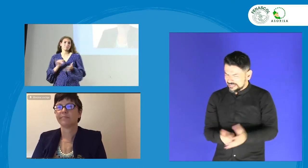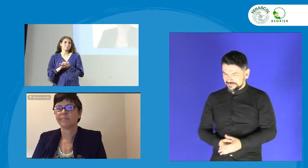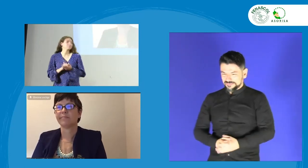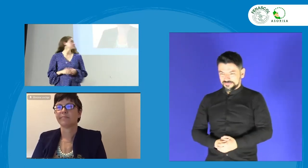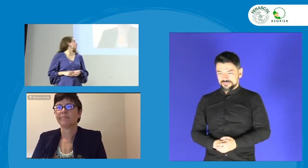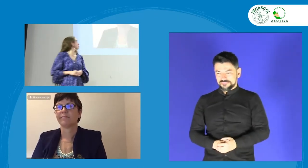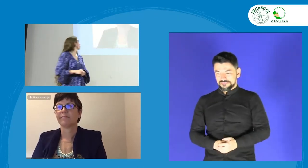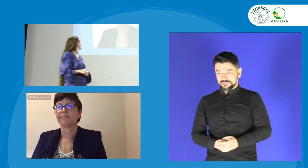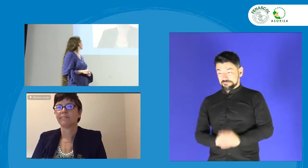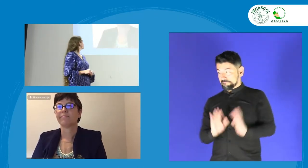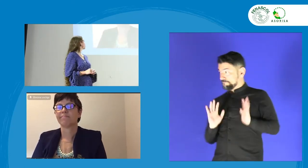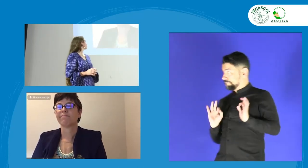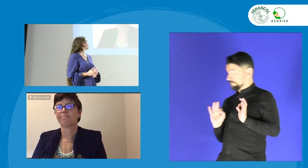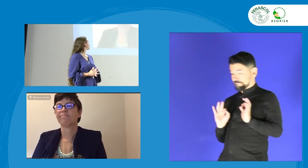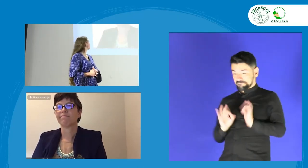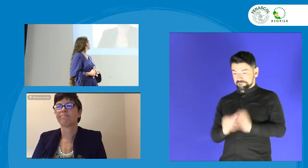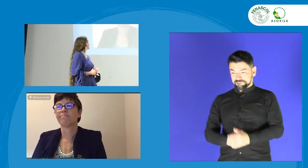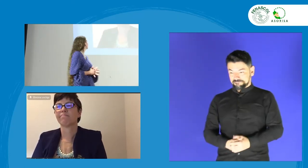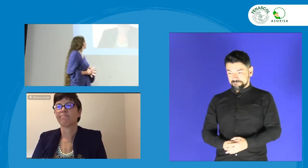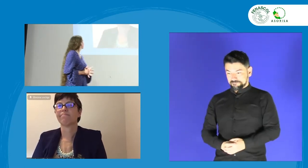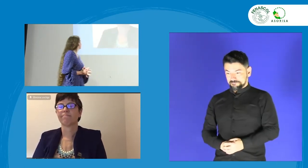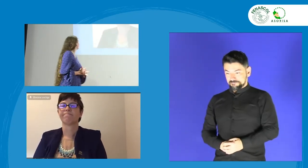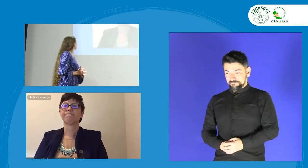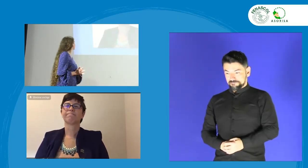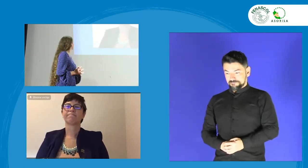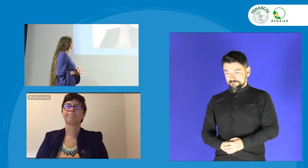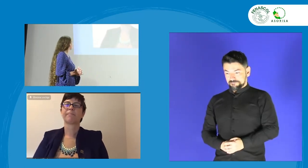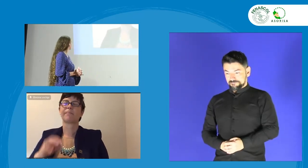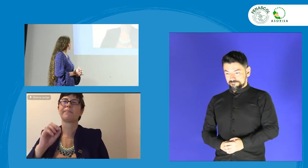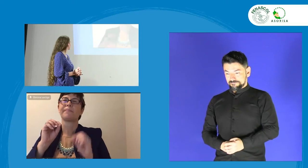saben lengua de señas y no tienen ese manejo